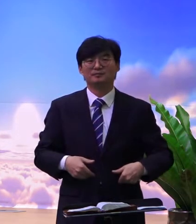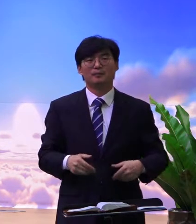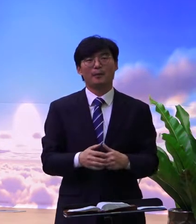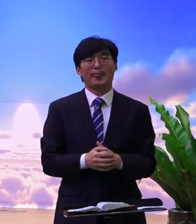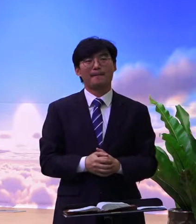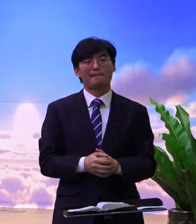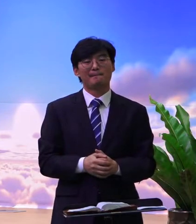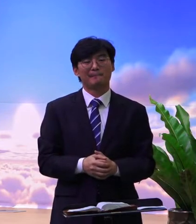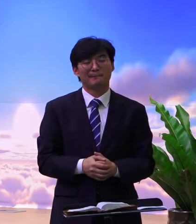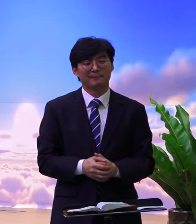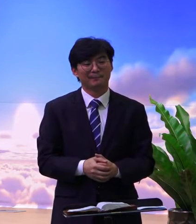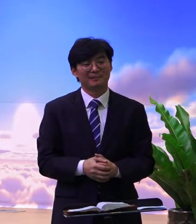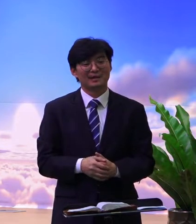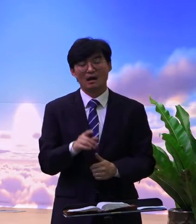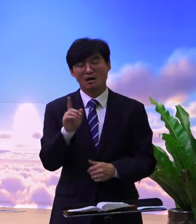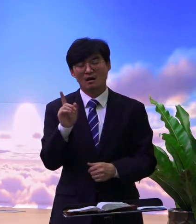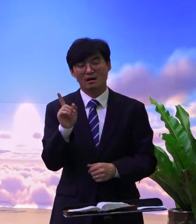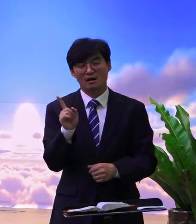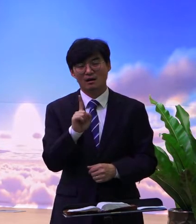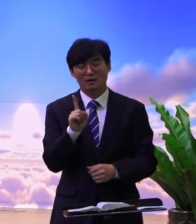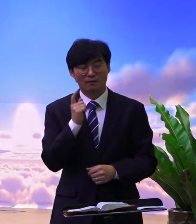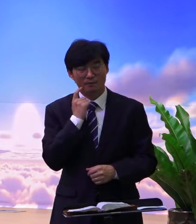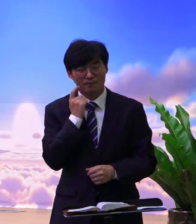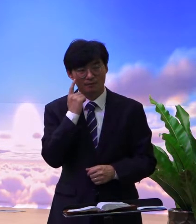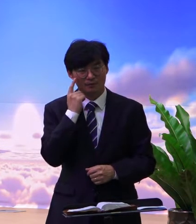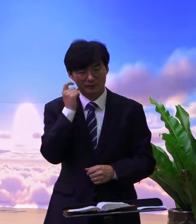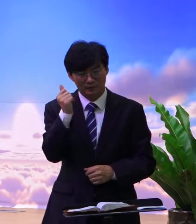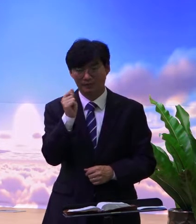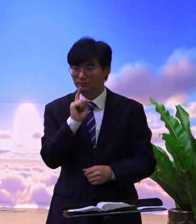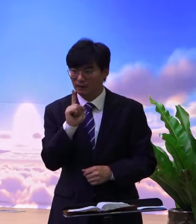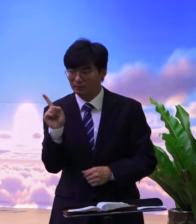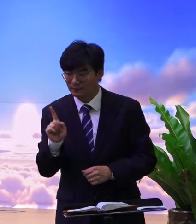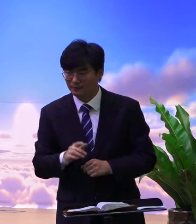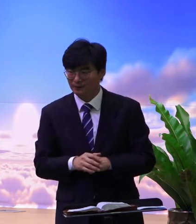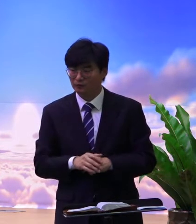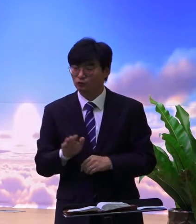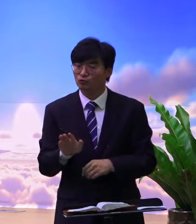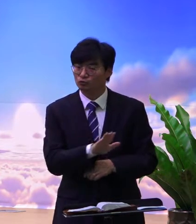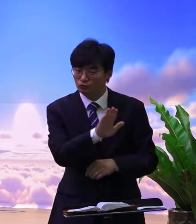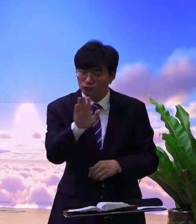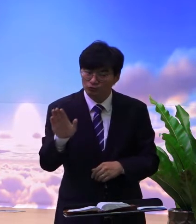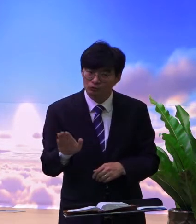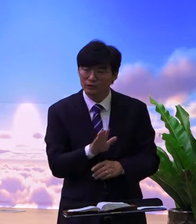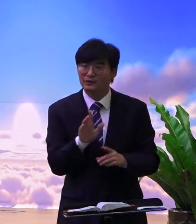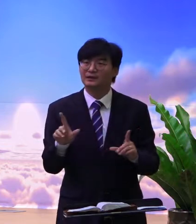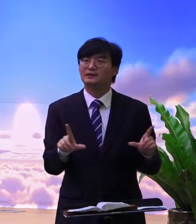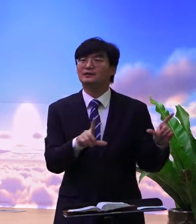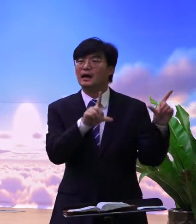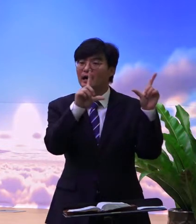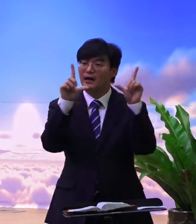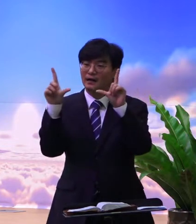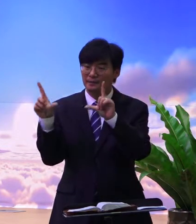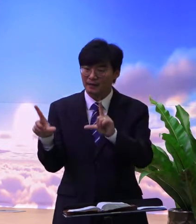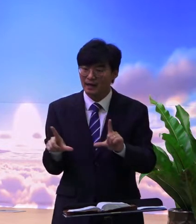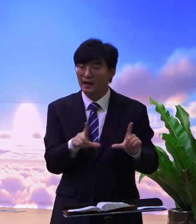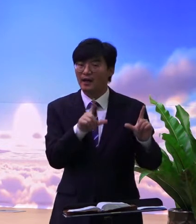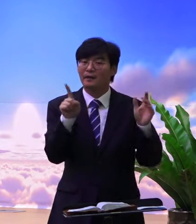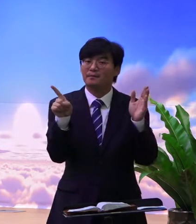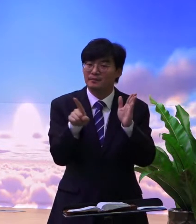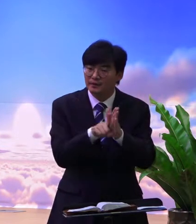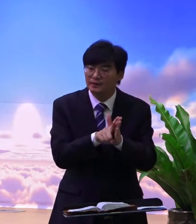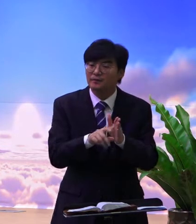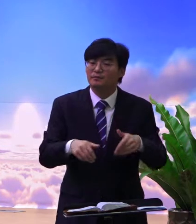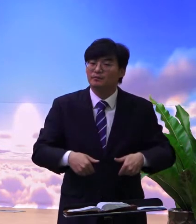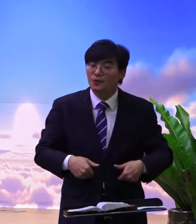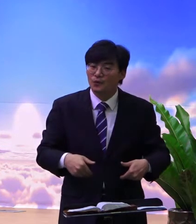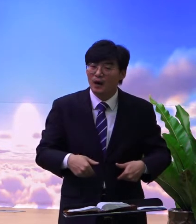어떤 목사님이 이런 말씀을 하셨습니다. 우리 삶에 언제 정말로 믿음이 필요합니까?